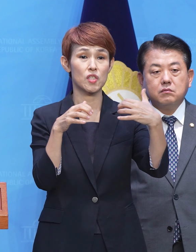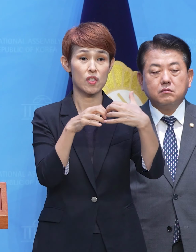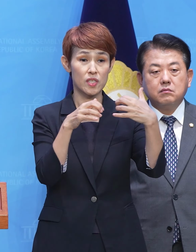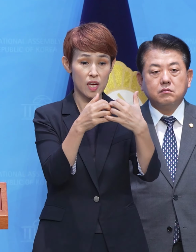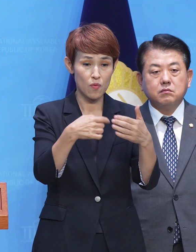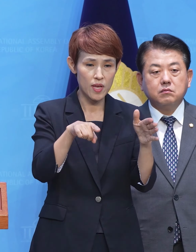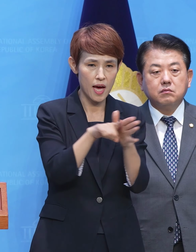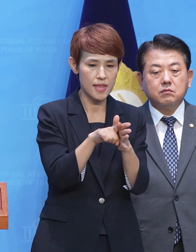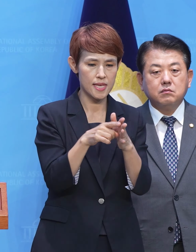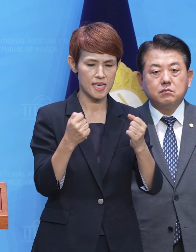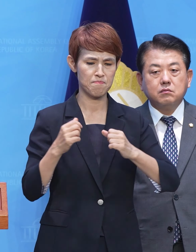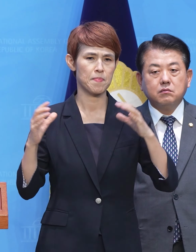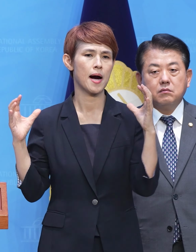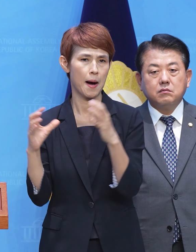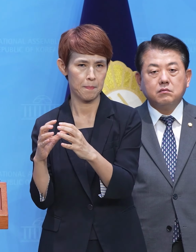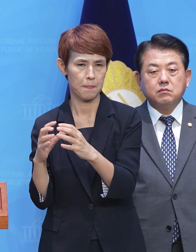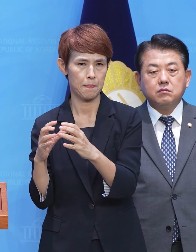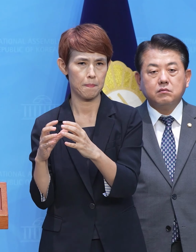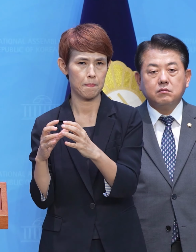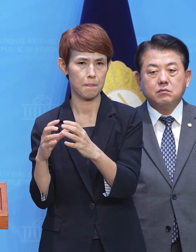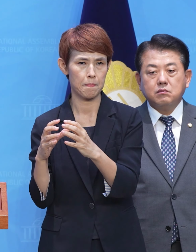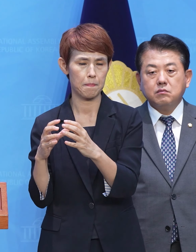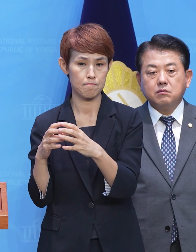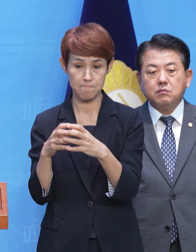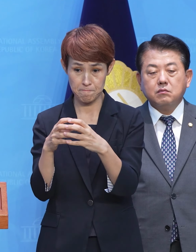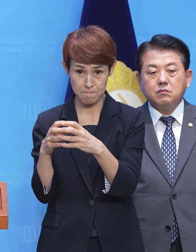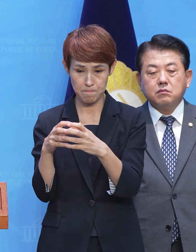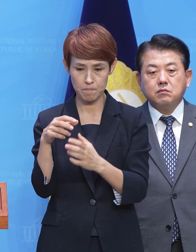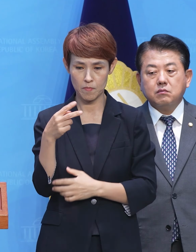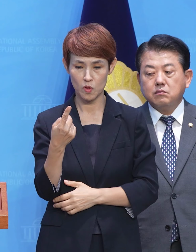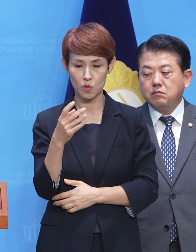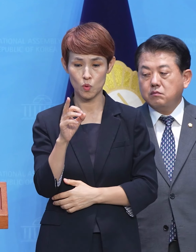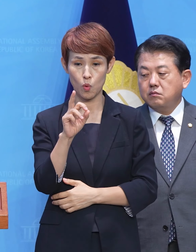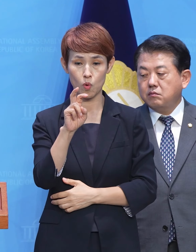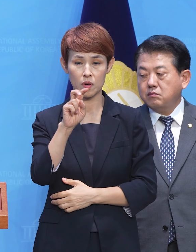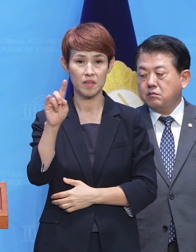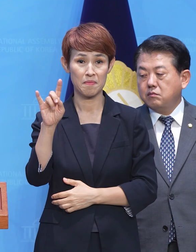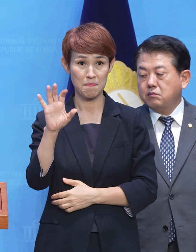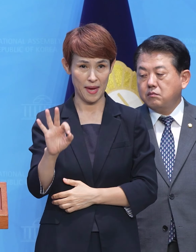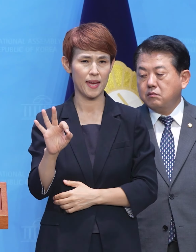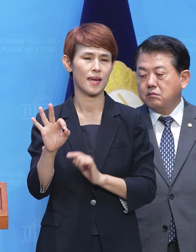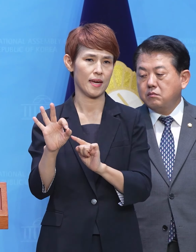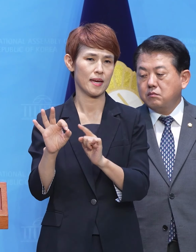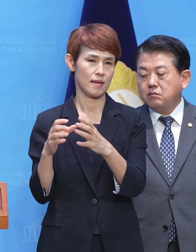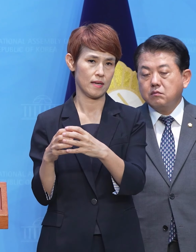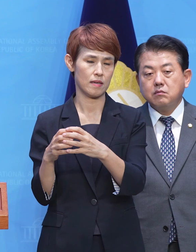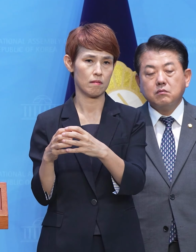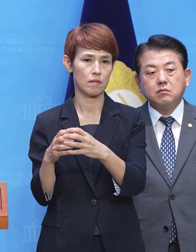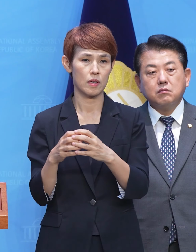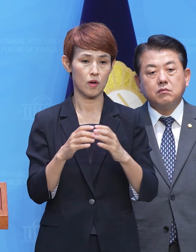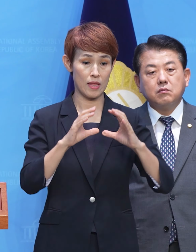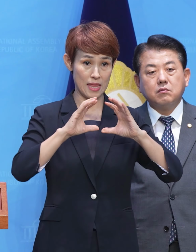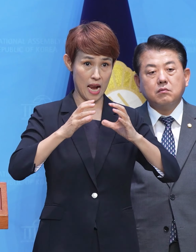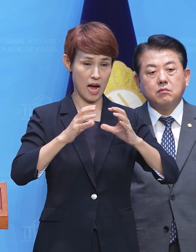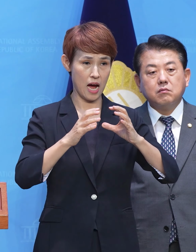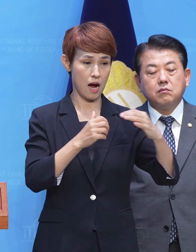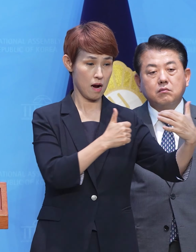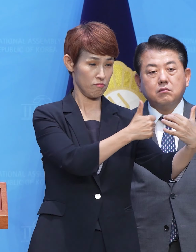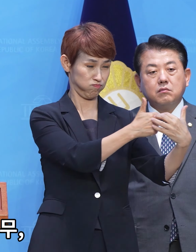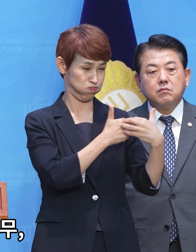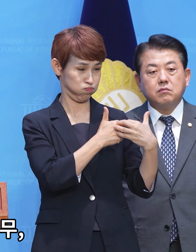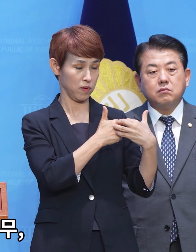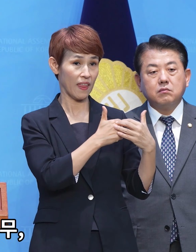공동체로서 전쟁을 함께 수행할 수 있는 복수의 국가군을 의미합니다. 한 국가가 공격을 받을